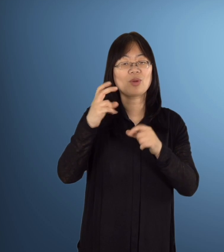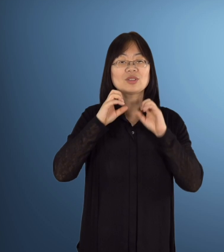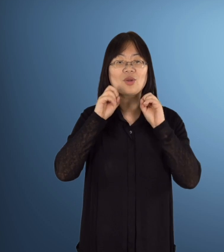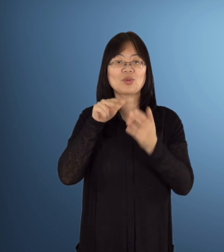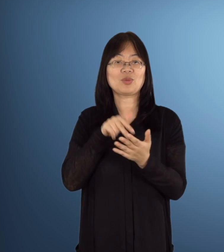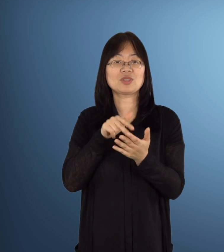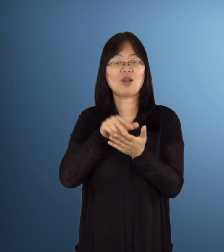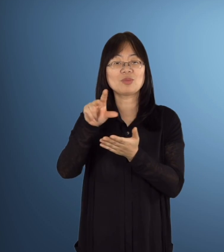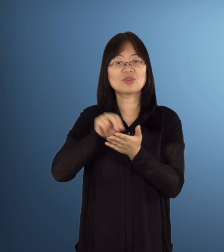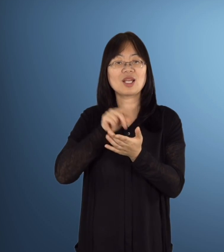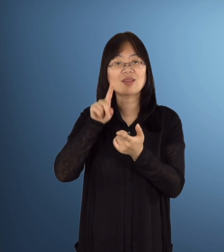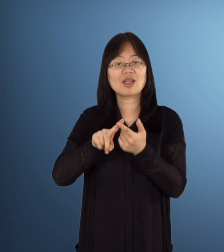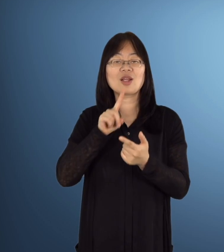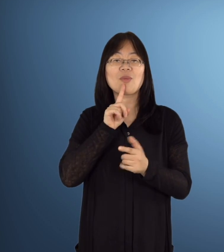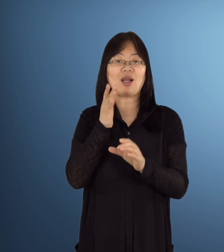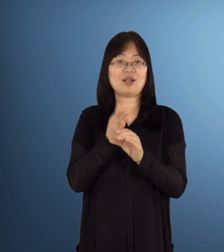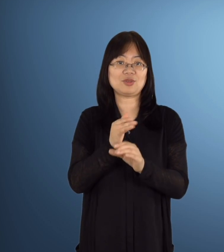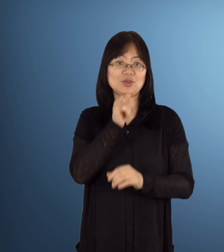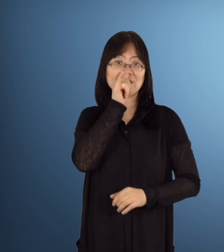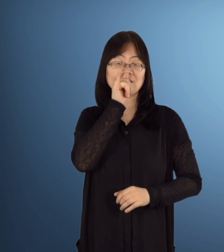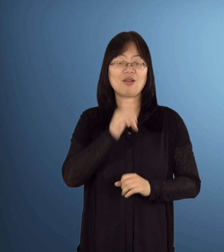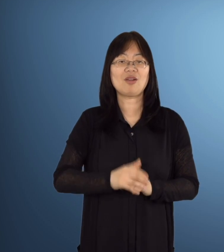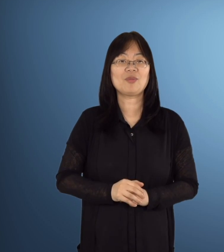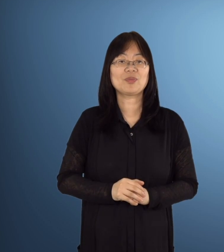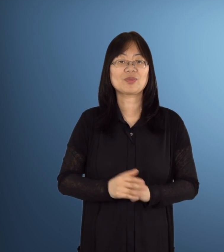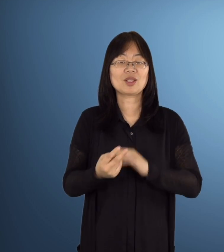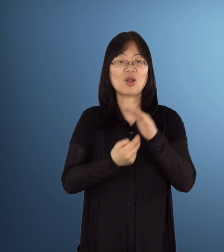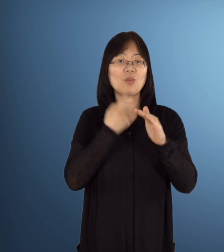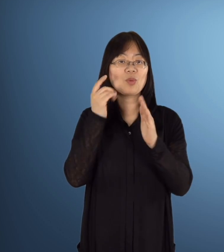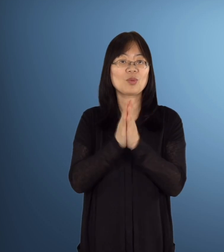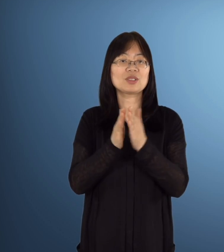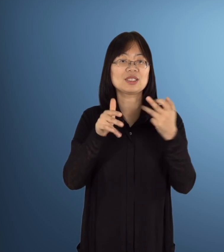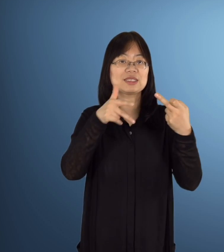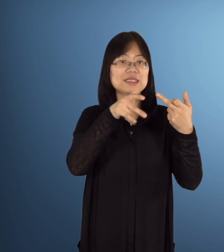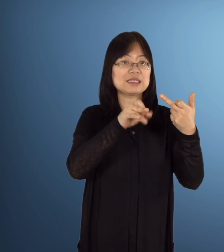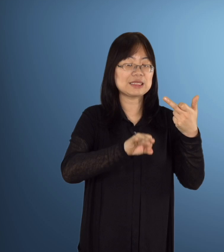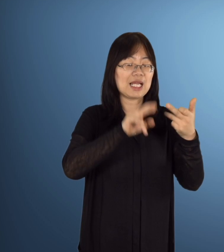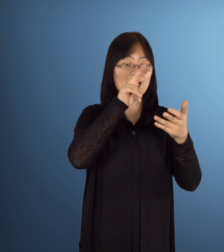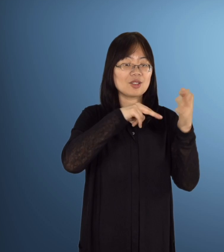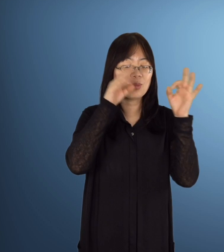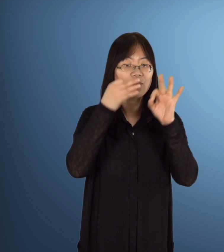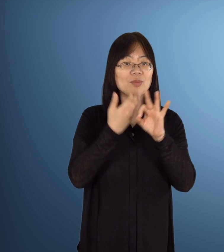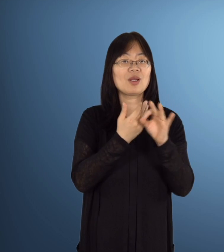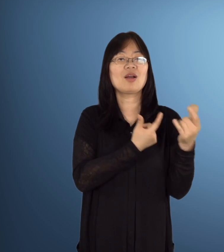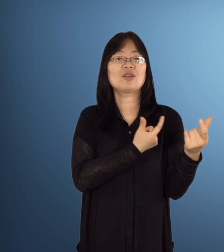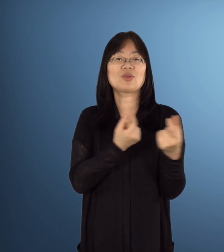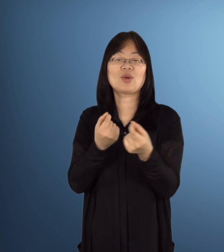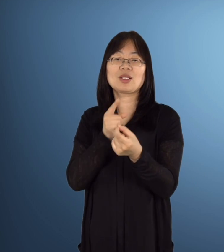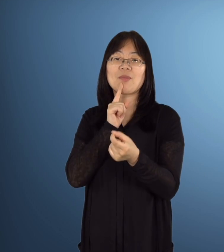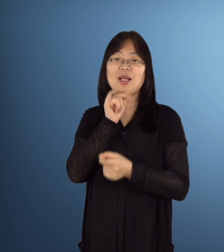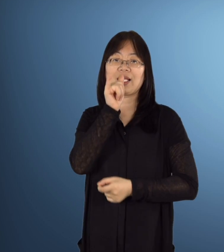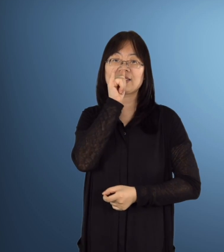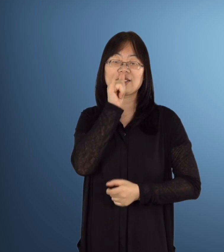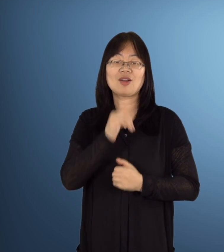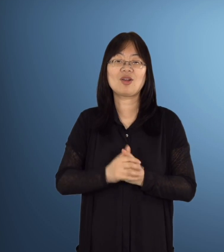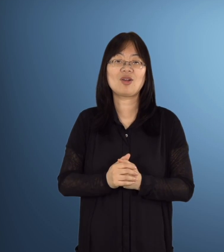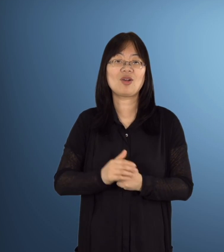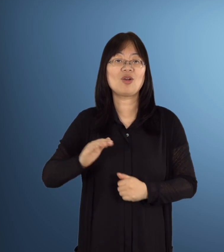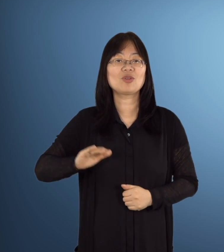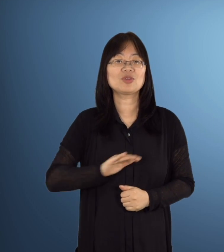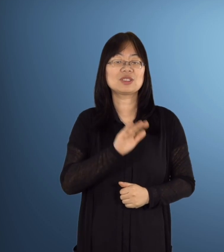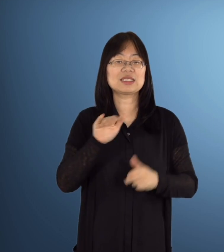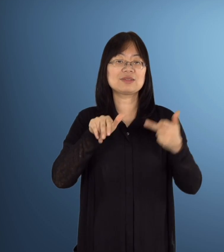선교적 과제를 얘기하는 거예요. 요한복음 17장에도 보면 똑같은 얘기를 해놨습니다.